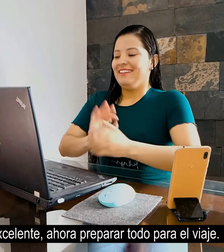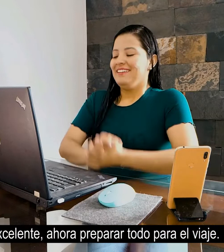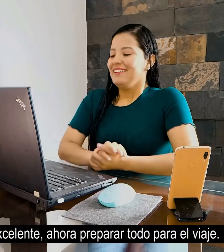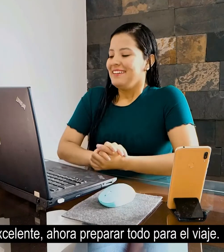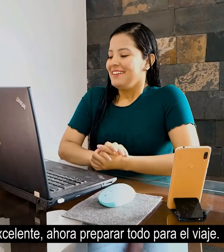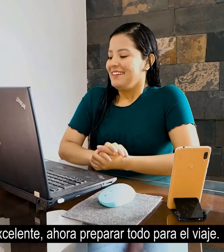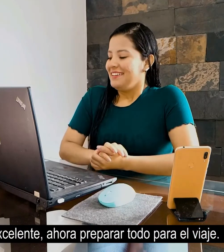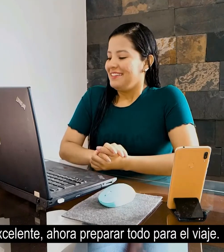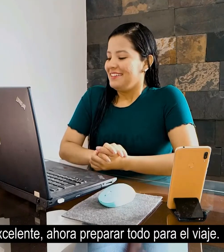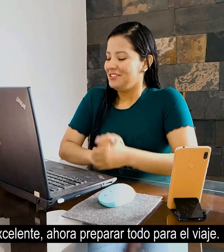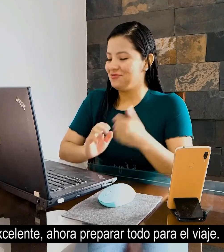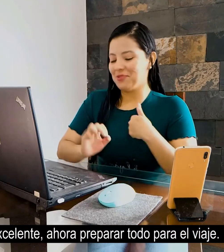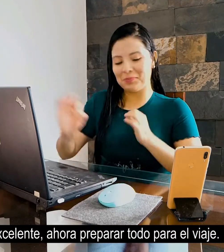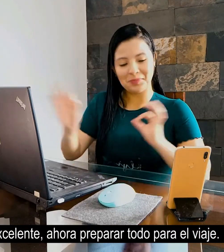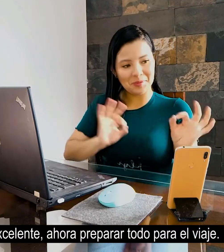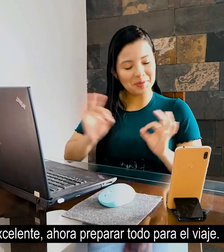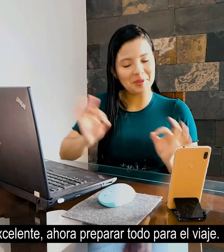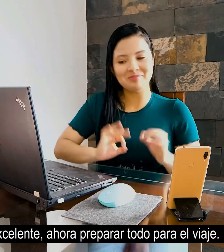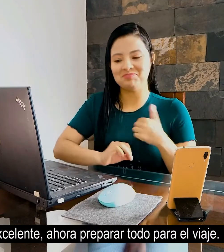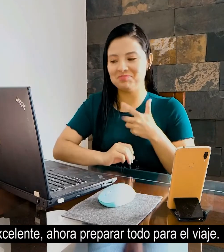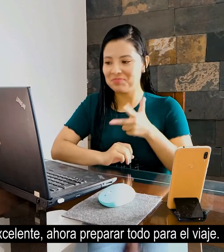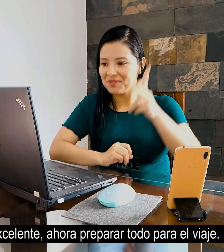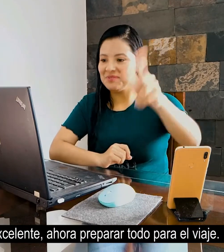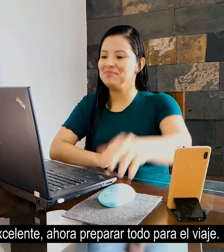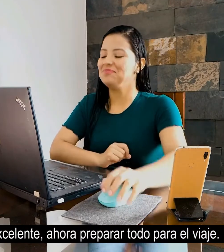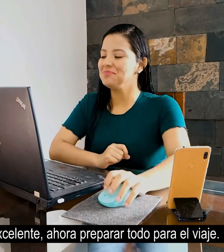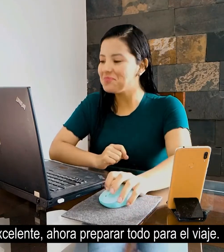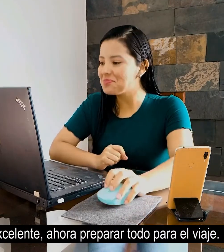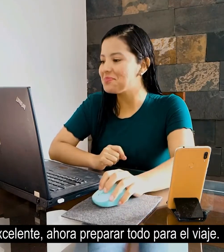Excelente. Ahora preparar todo para el viaje.